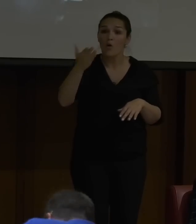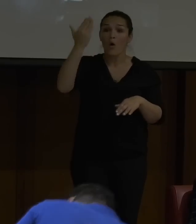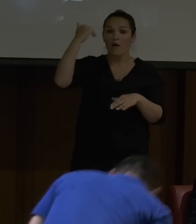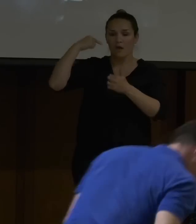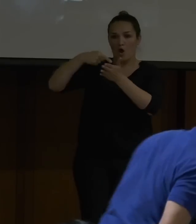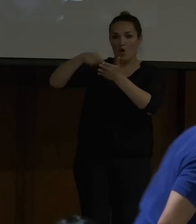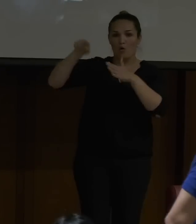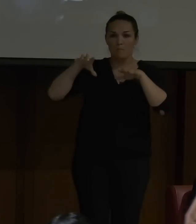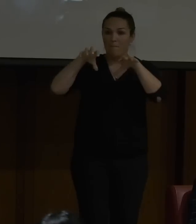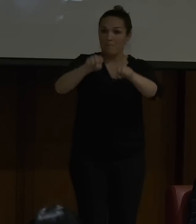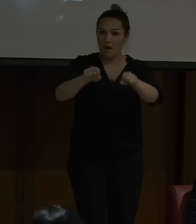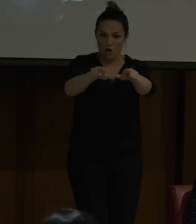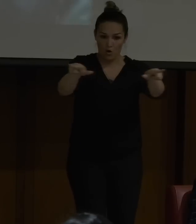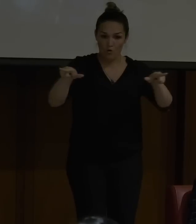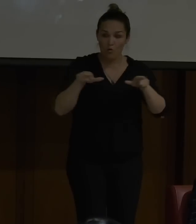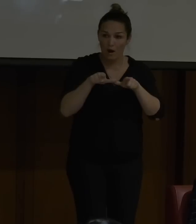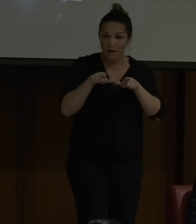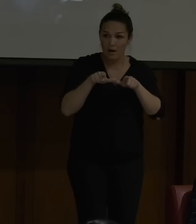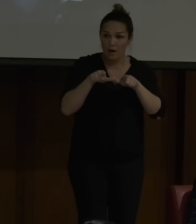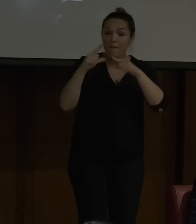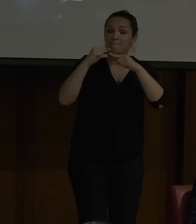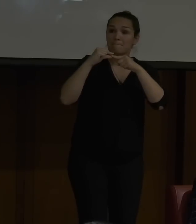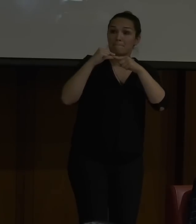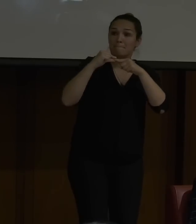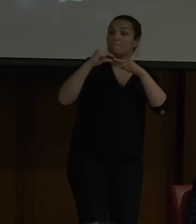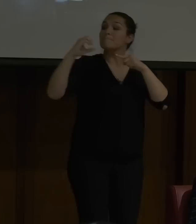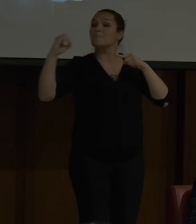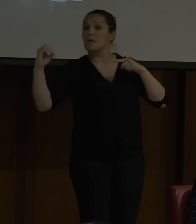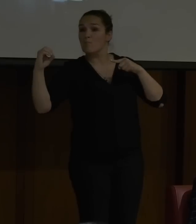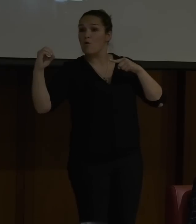Ospino, primo hermano de la mamá de Leandro.